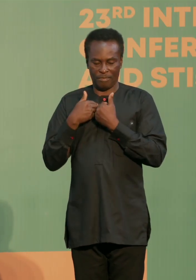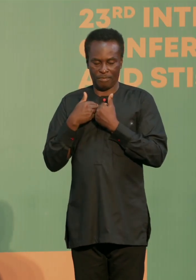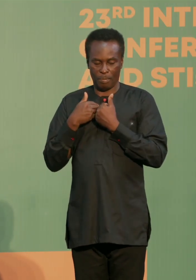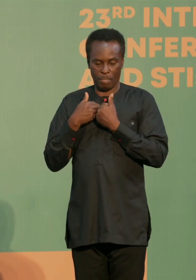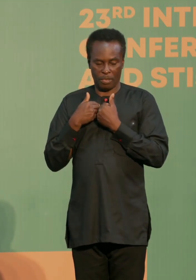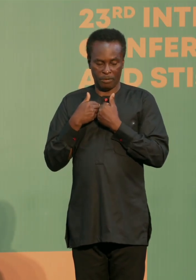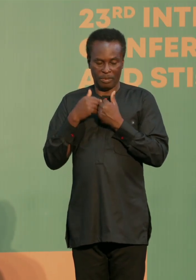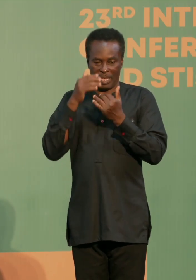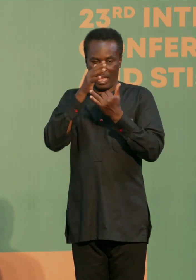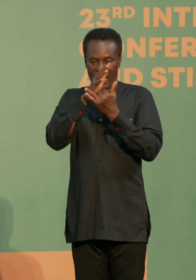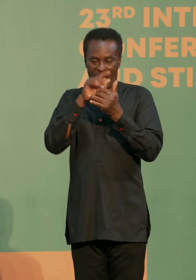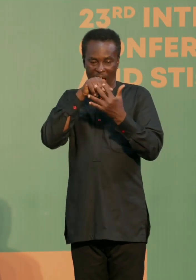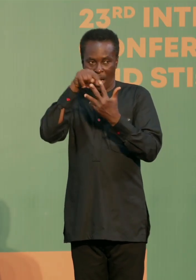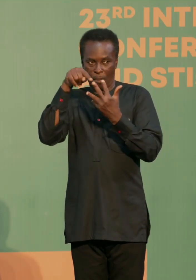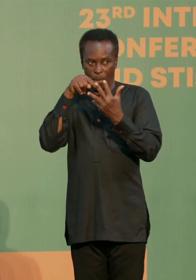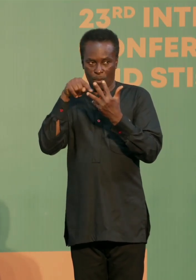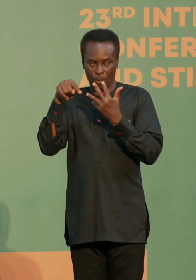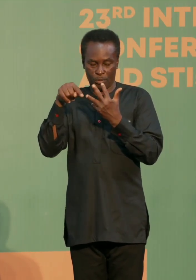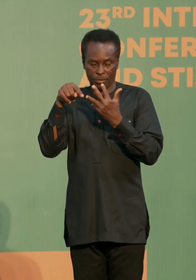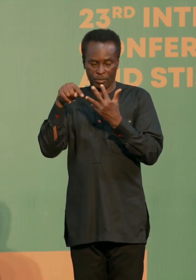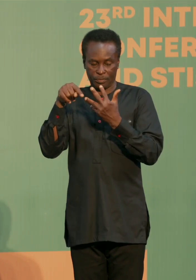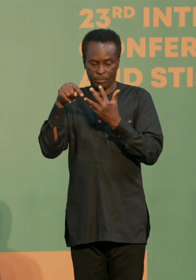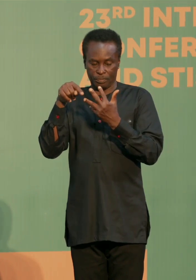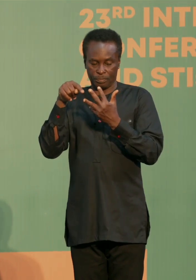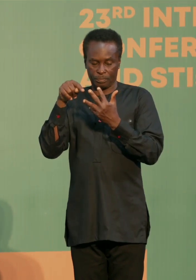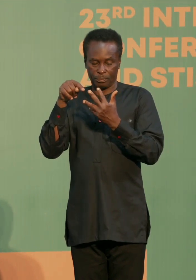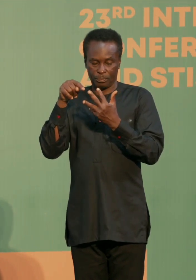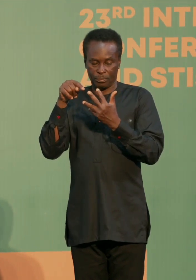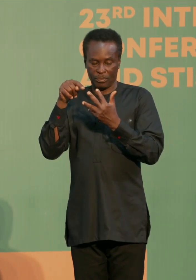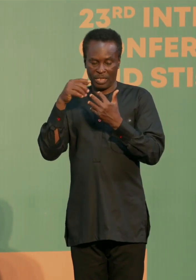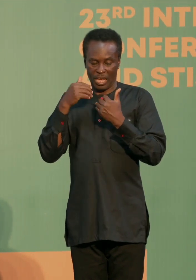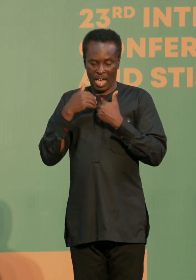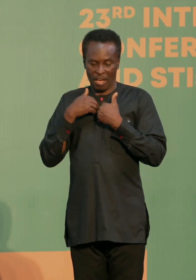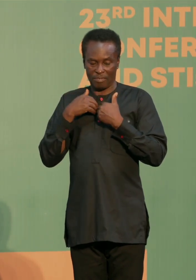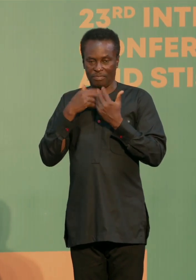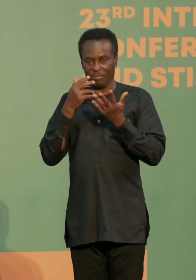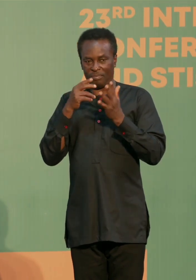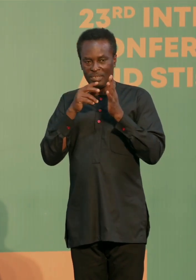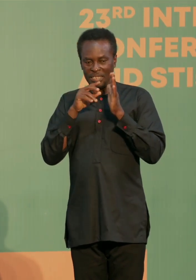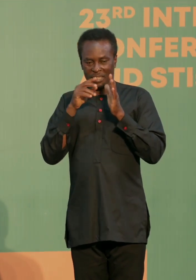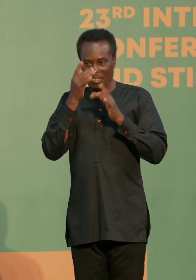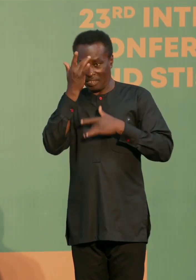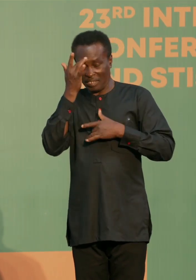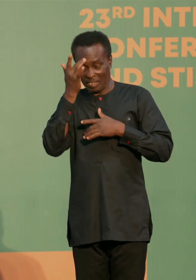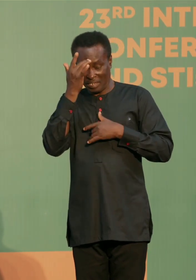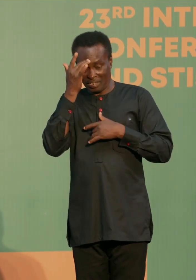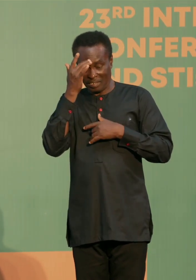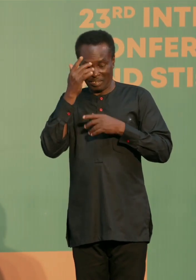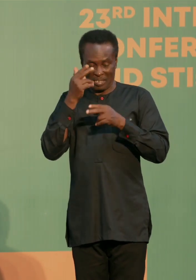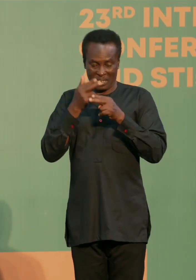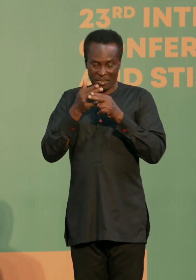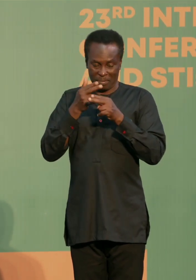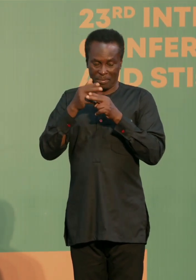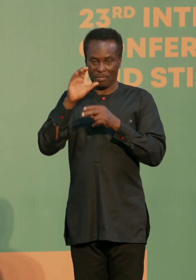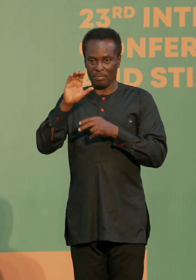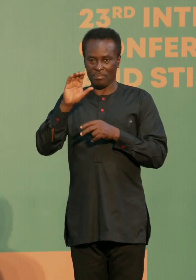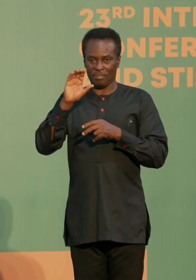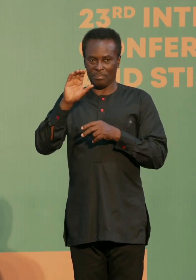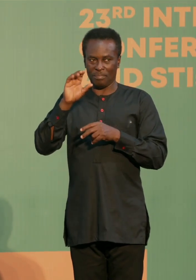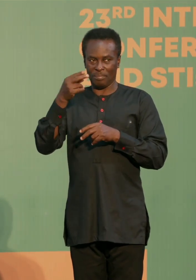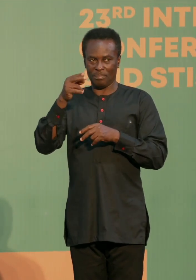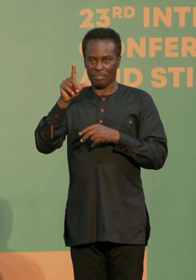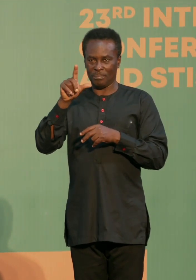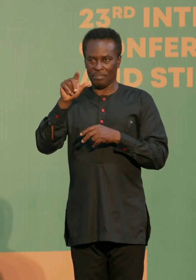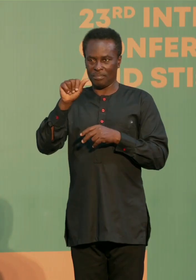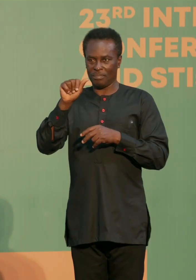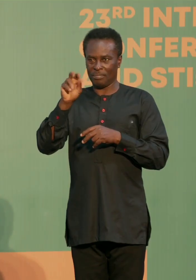Parmi les IST d'intérêt, il y a les chlamydia trachomatis, les Neisseria gonorrhoeae, les